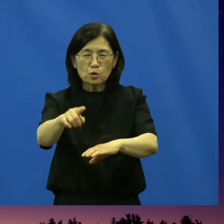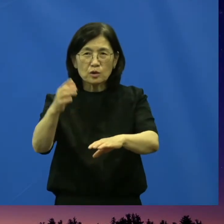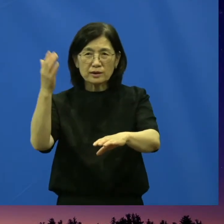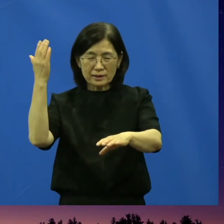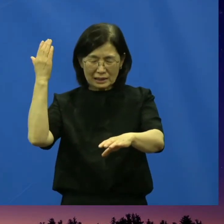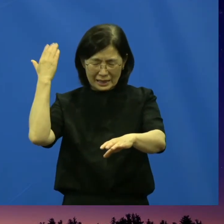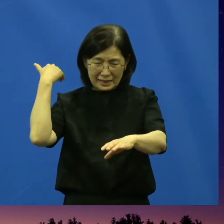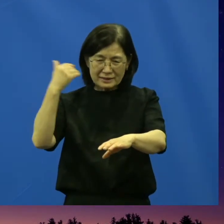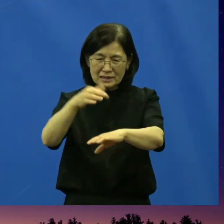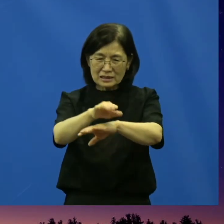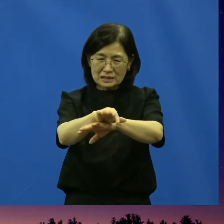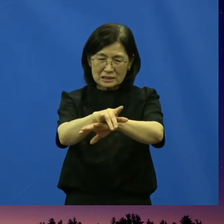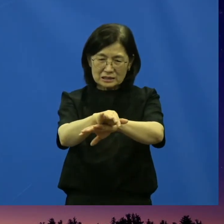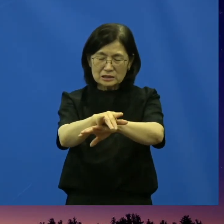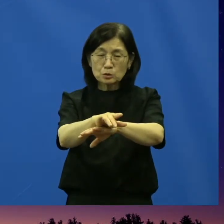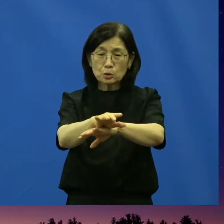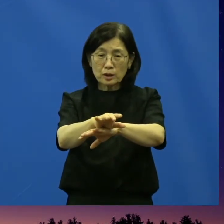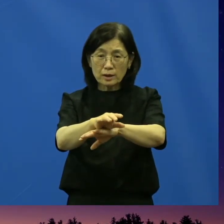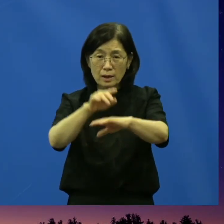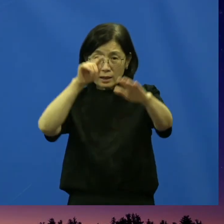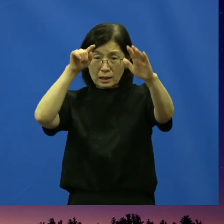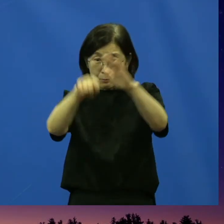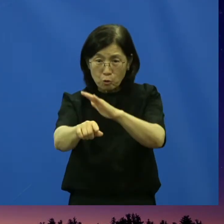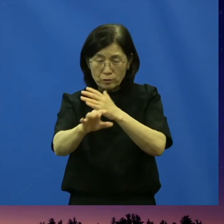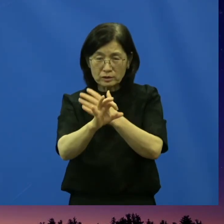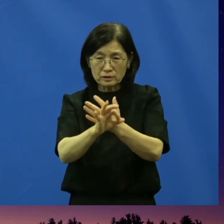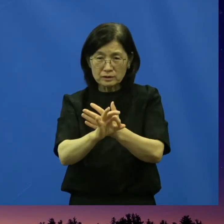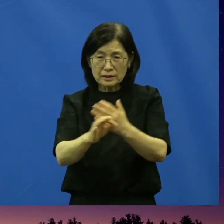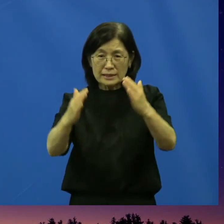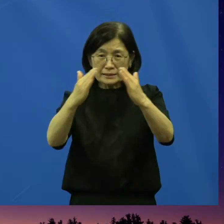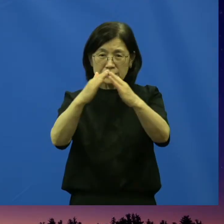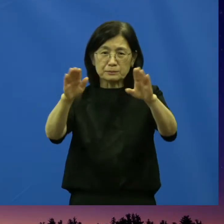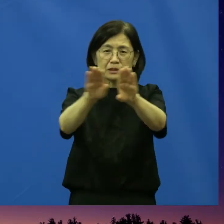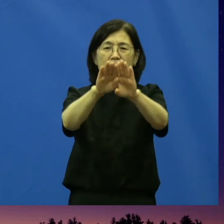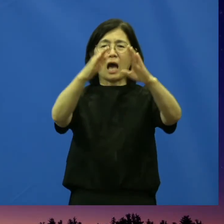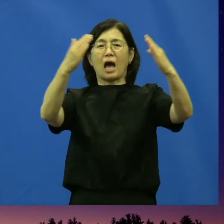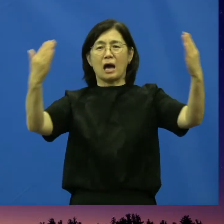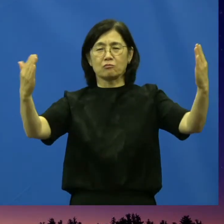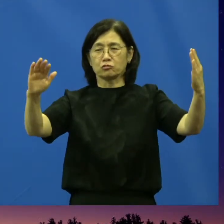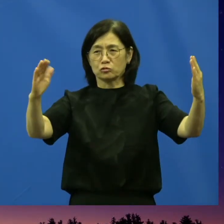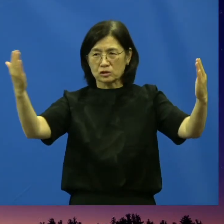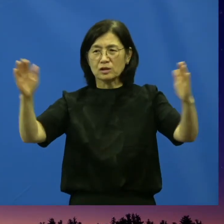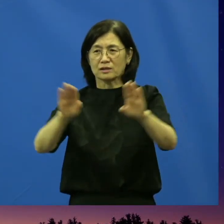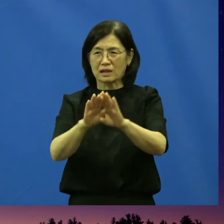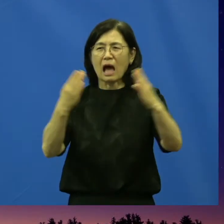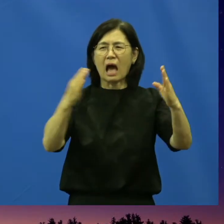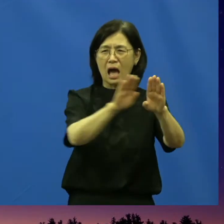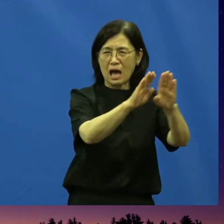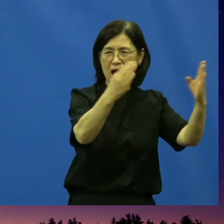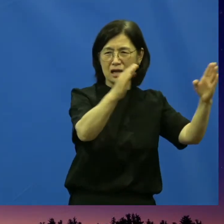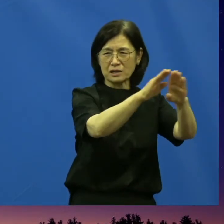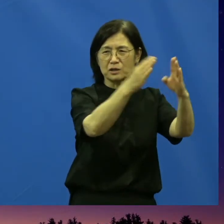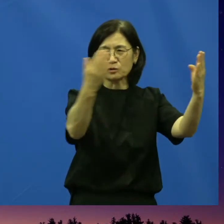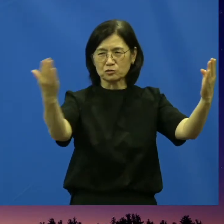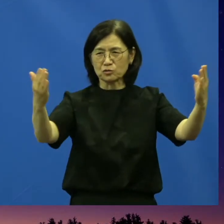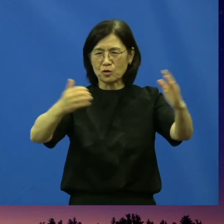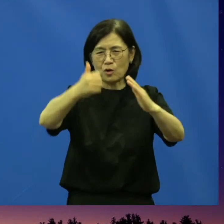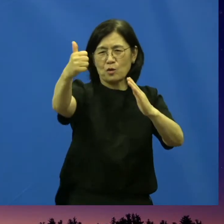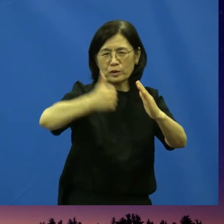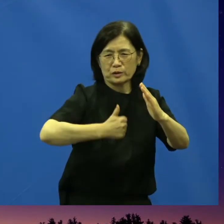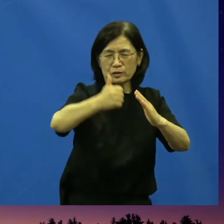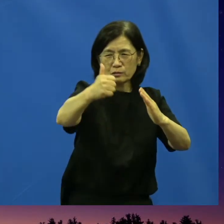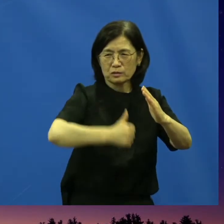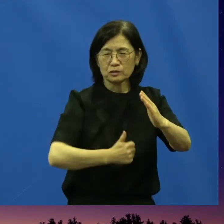시골은 다 문을 다 열어놓았잖아요. 다 문을 열어놓고. 제 어릴 때만 해도 뭐 저는 부산에 살았습니다. 근데